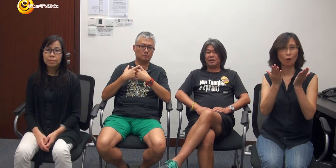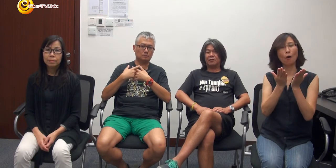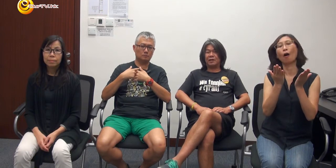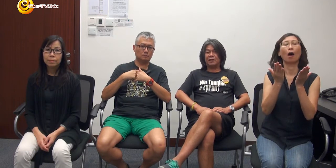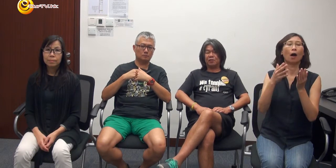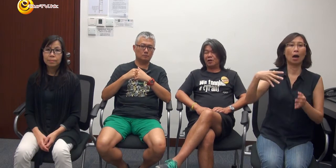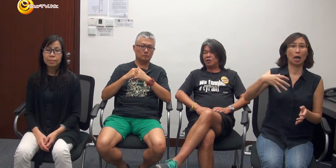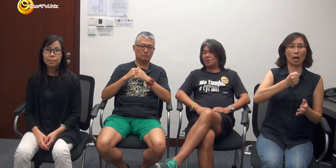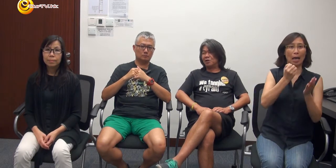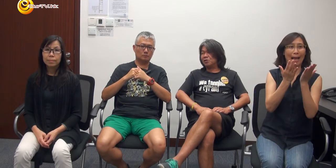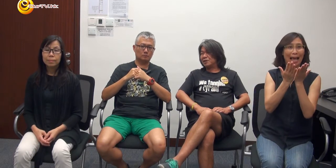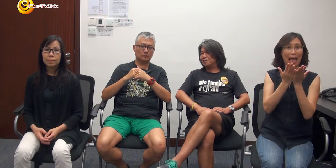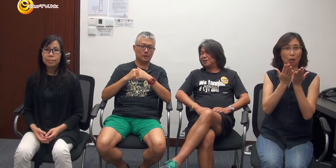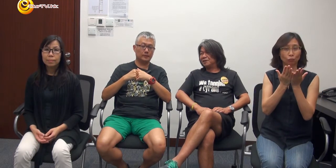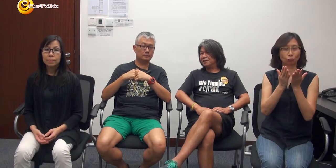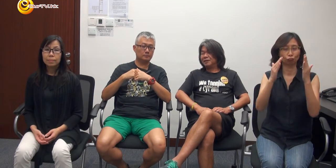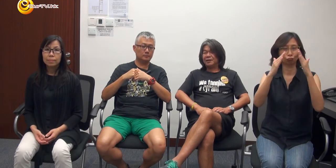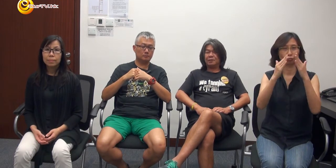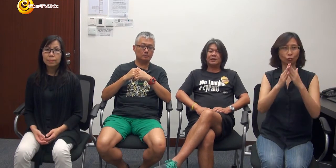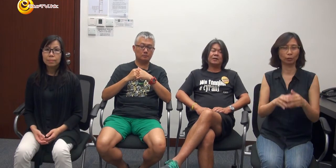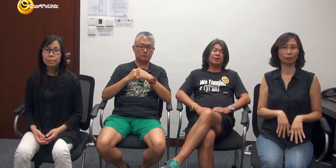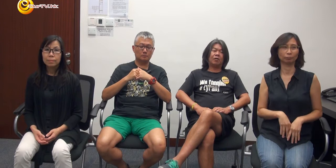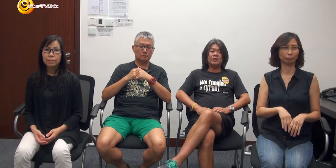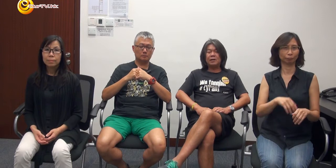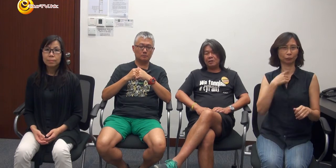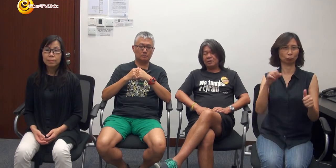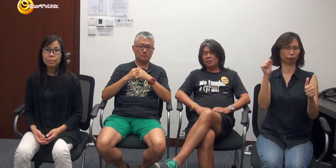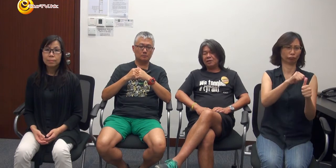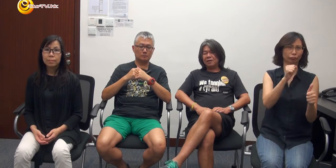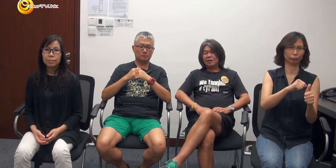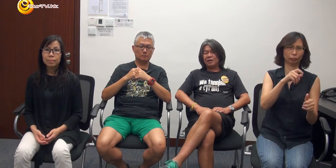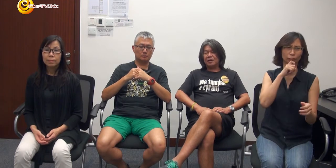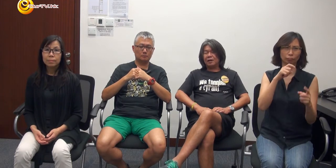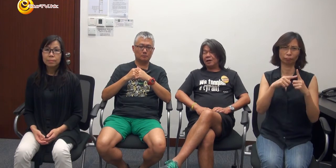因為個副校長係俾人攻擊啫嘛。咁其實可以